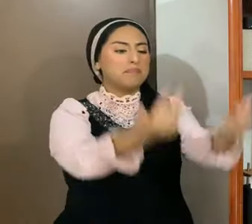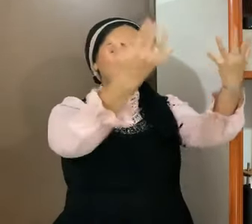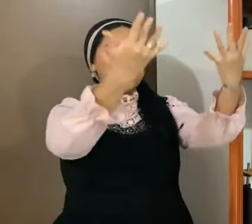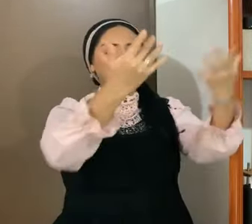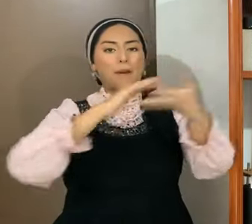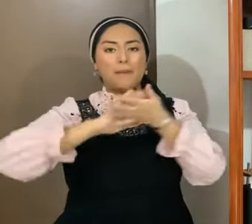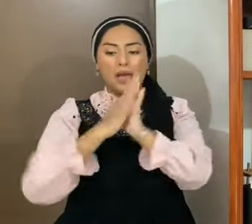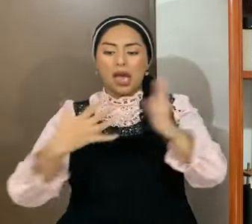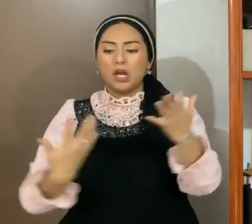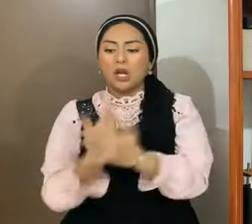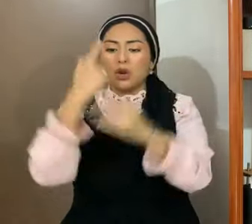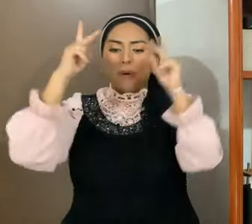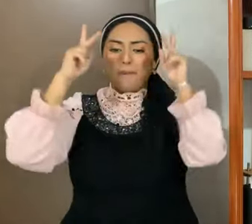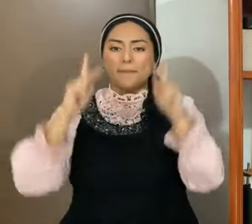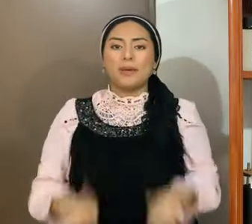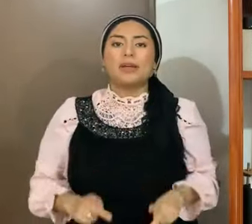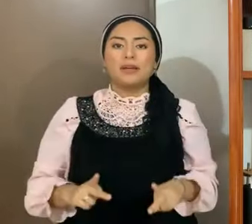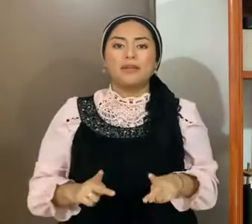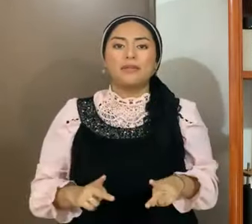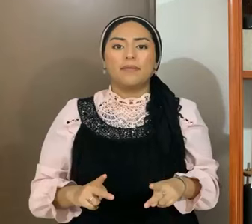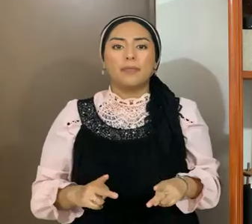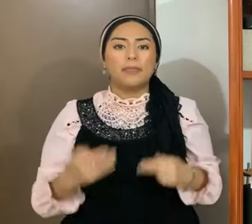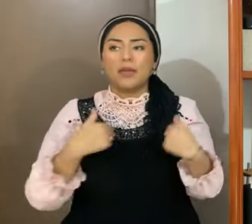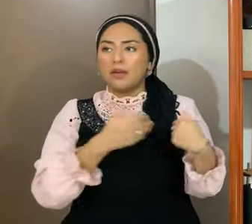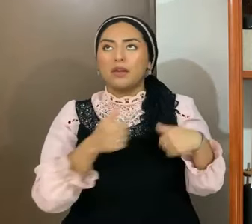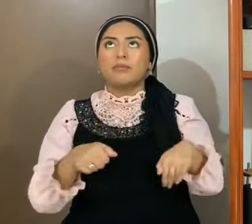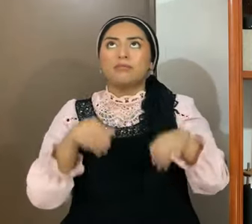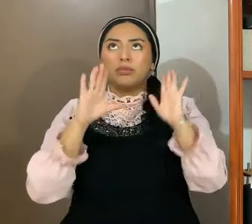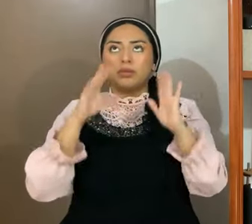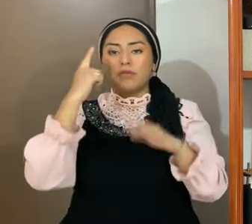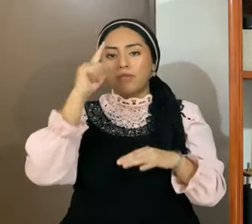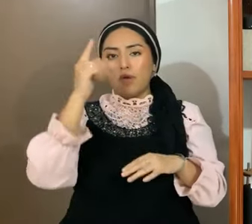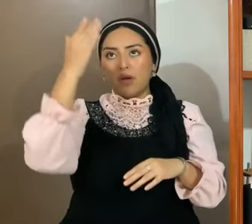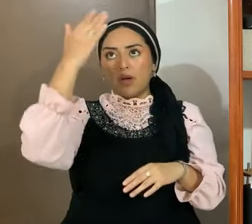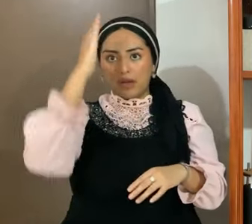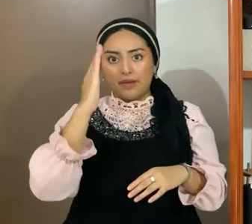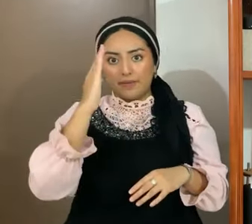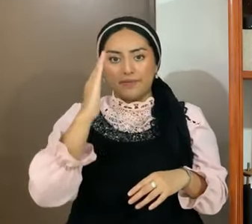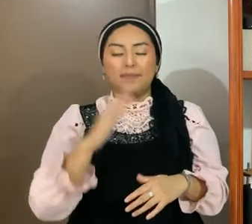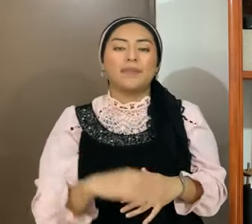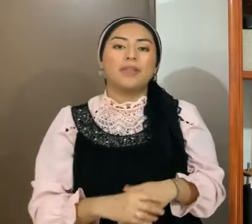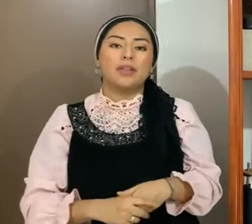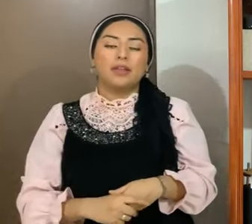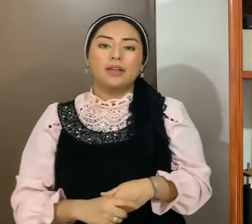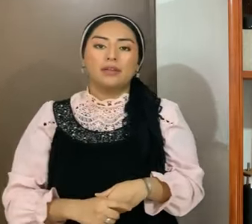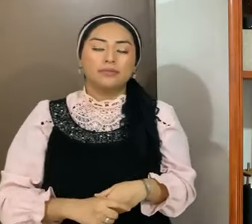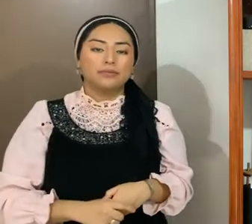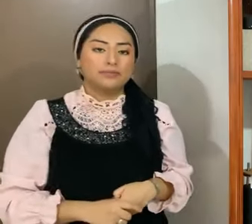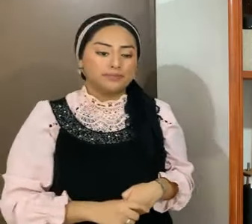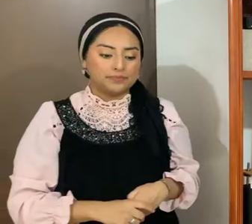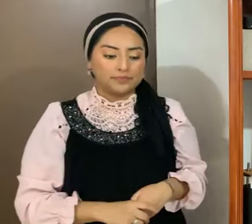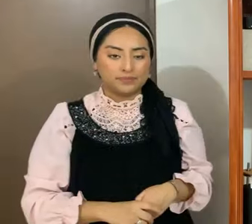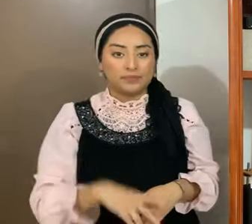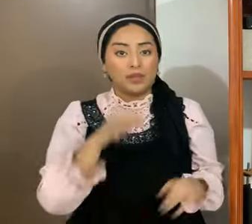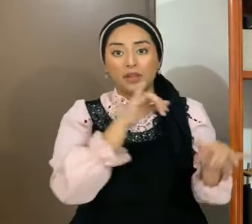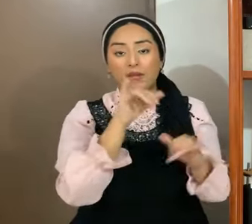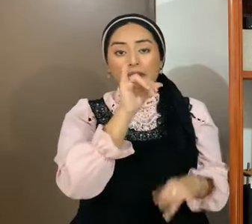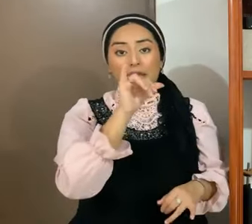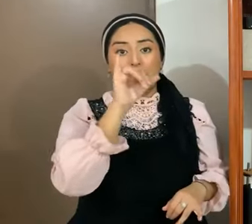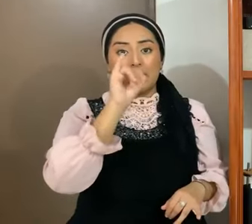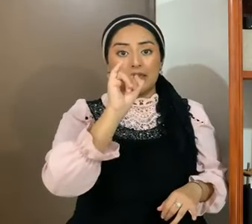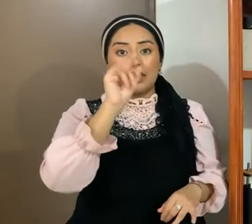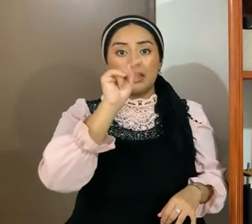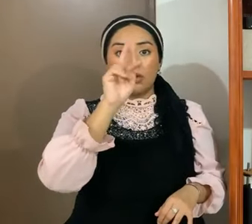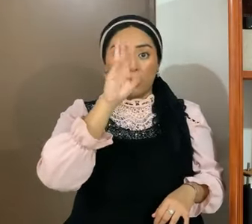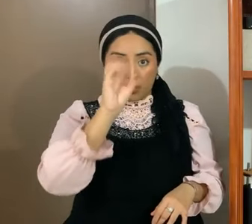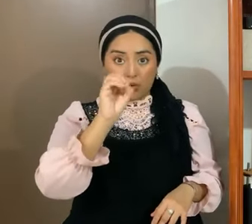y ser limpios, dedicarse, consagrarse al Eterno. Eso fue lo que hizo Yetro, el suegro de Moisés. Él llegó con Moisés, dijo,